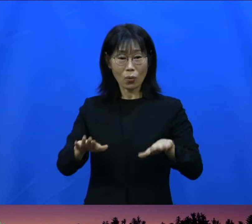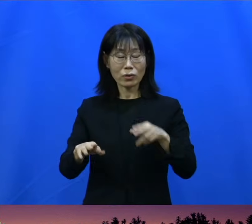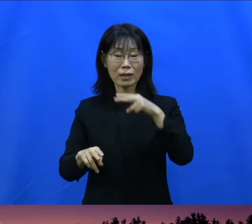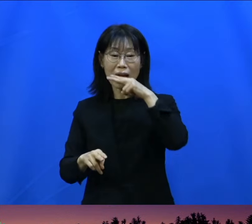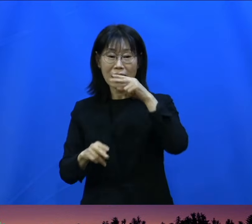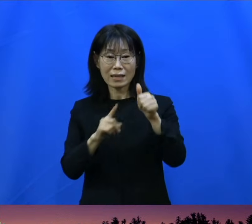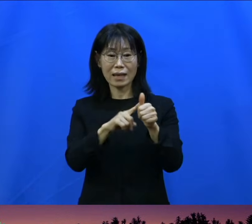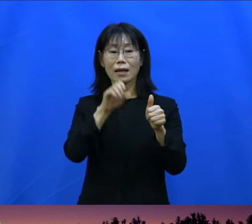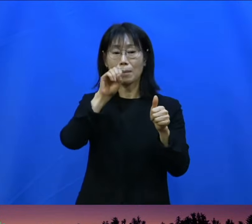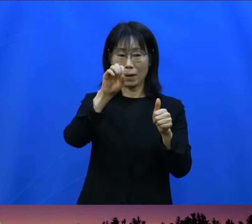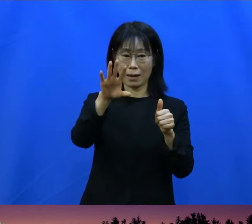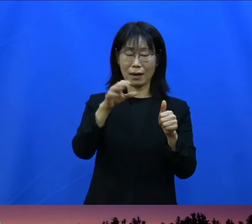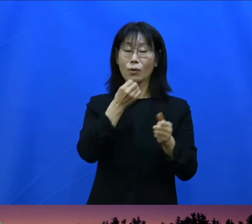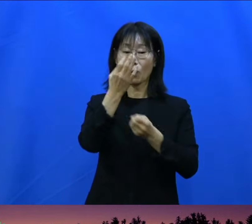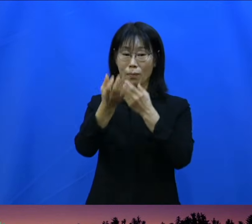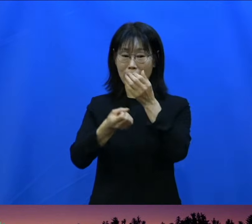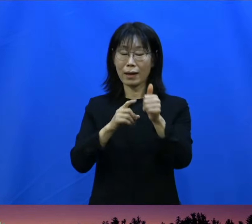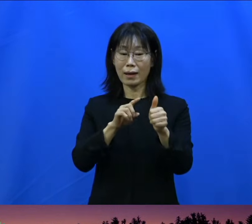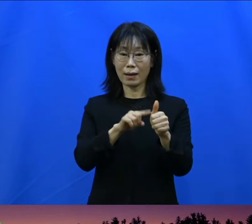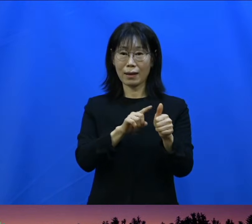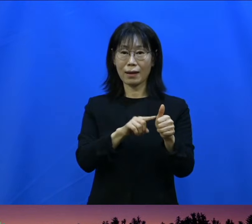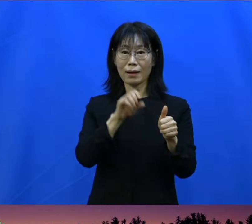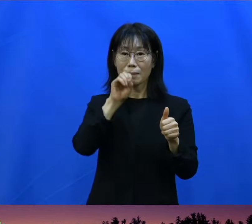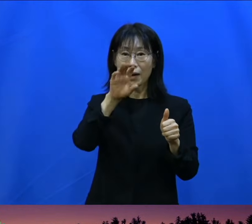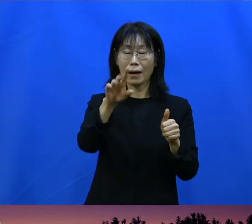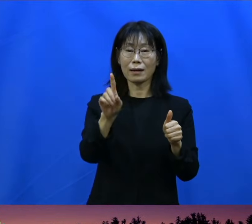여러분, 이런 고백을